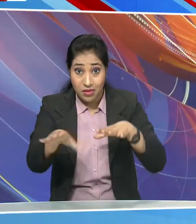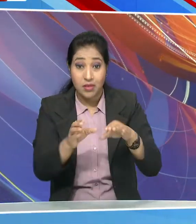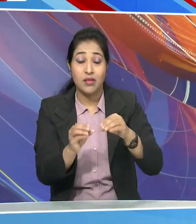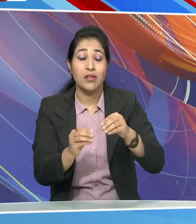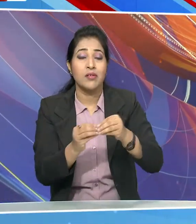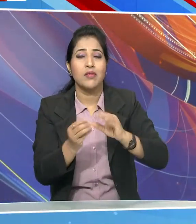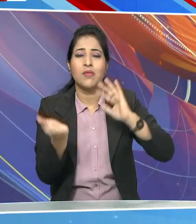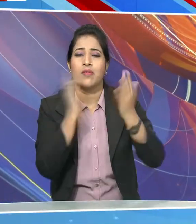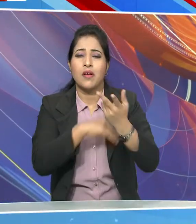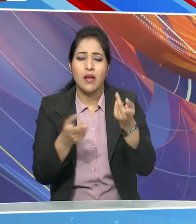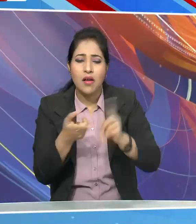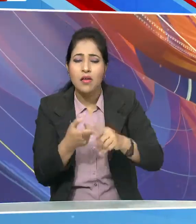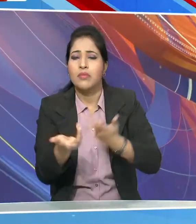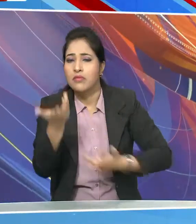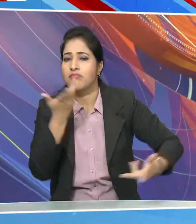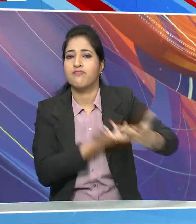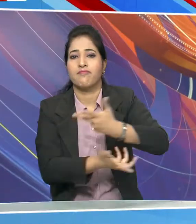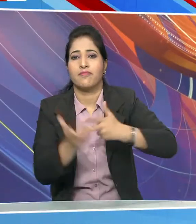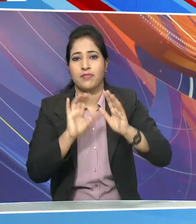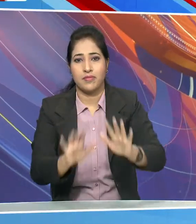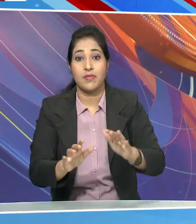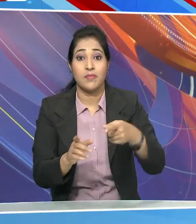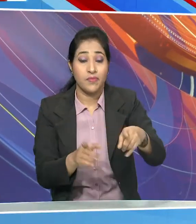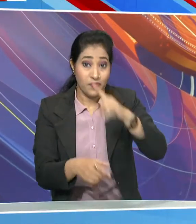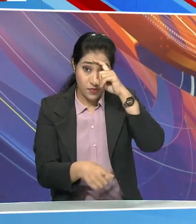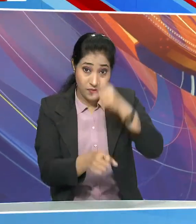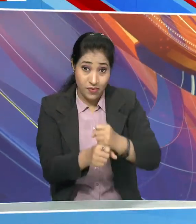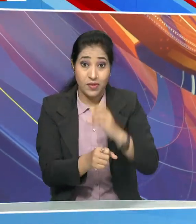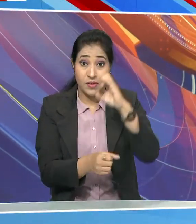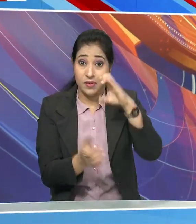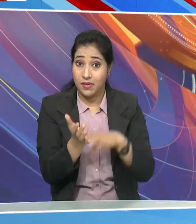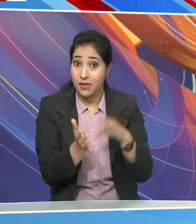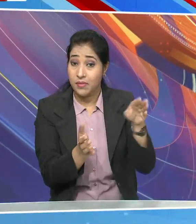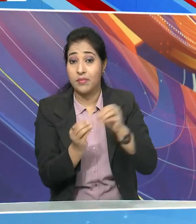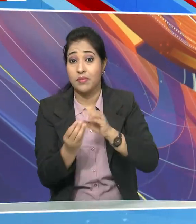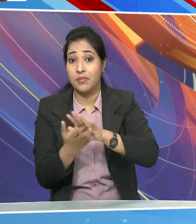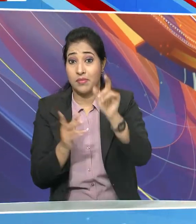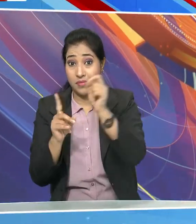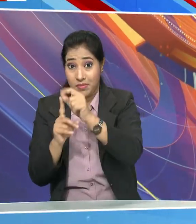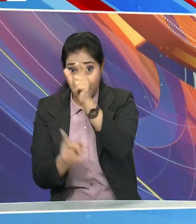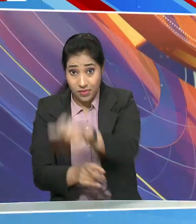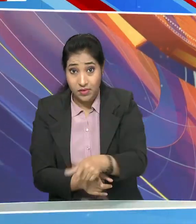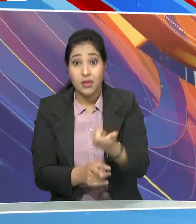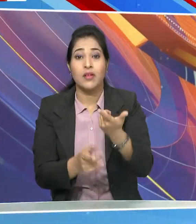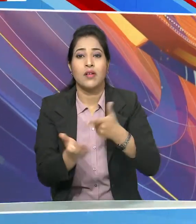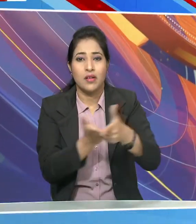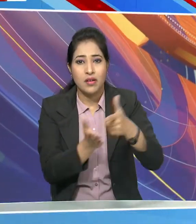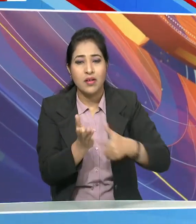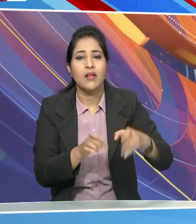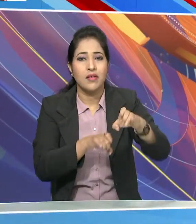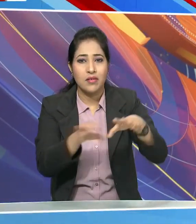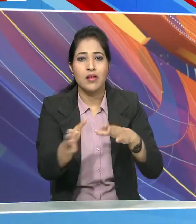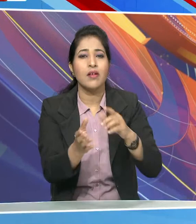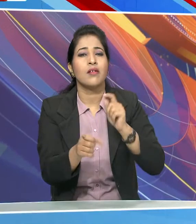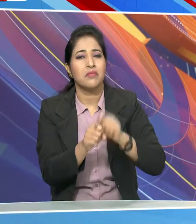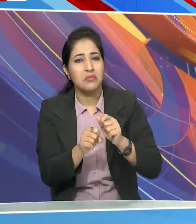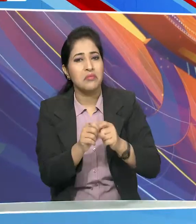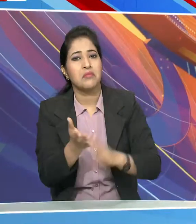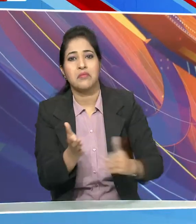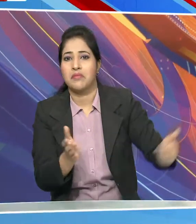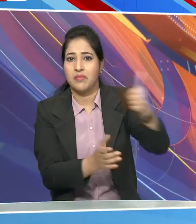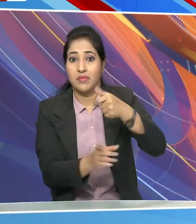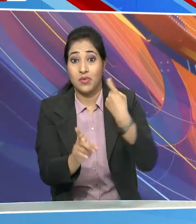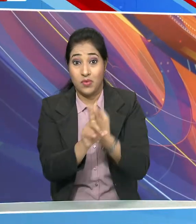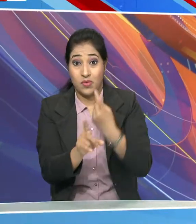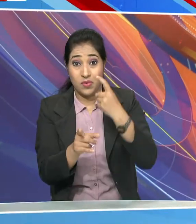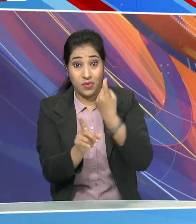तैयार करने पर मंथन हो रहा है गुजरात के मुख्यमंत्री भूपेंद्र पटेल और आवास और शहरी कार्य राज्य मंत्री कौशल किशोर